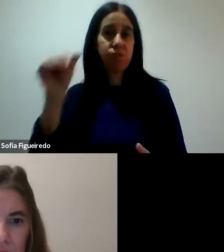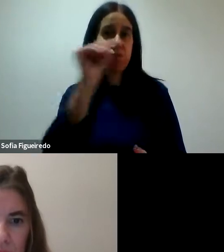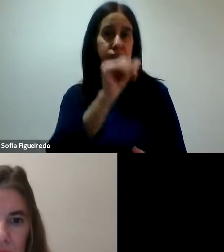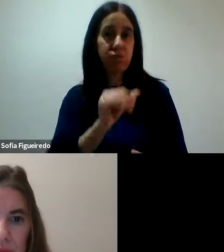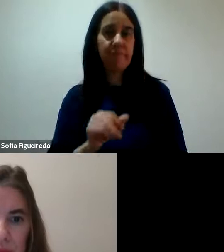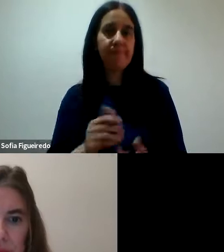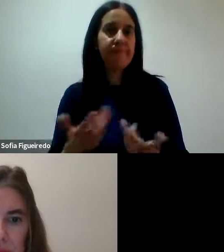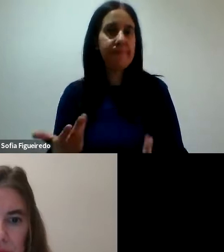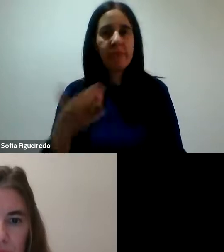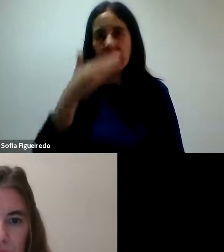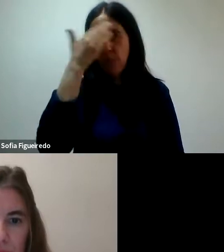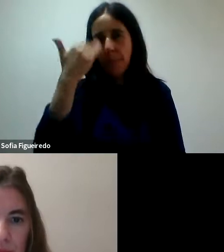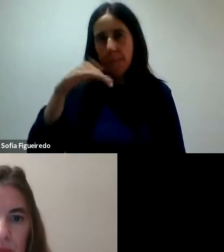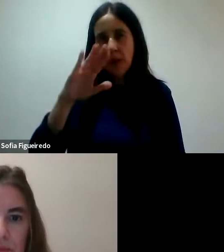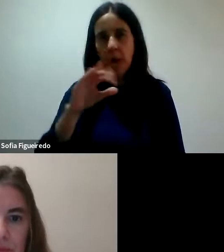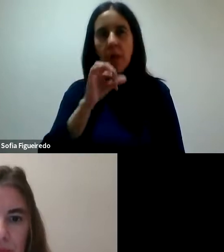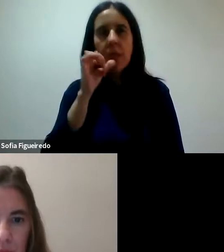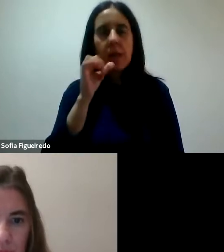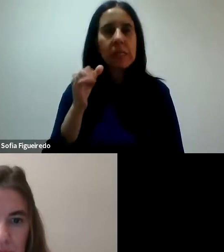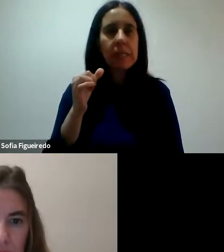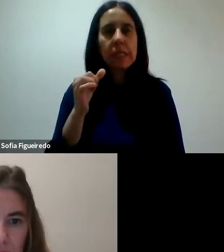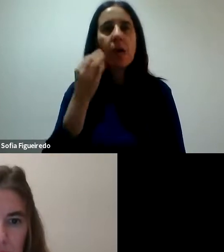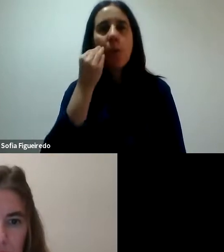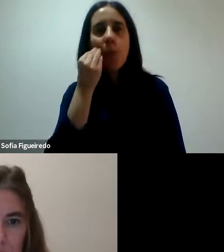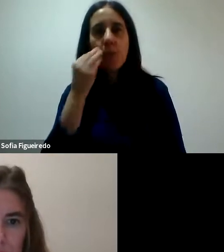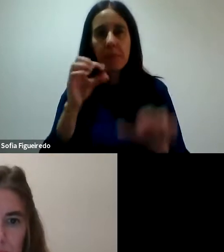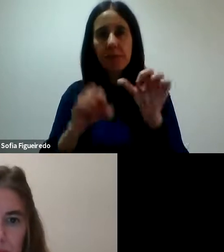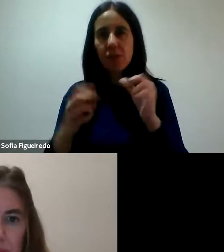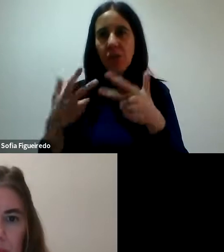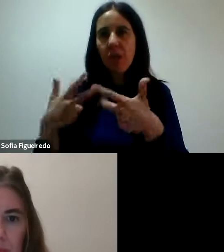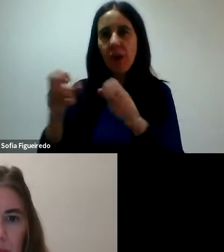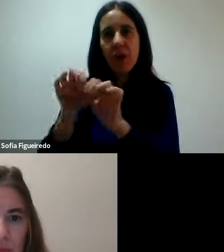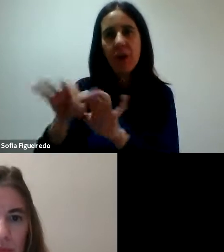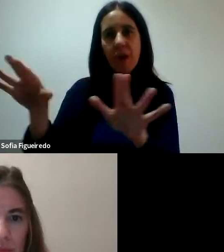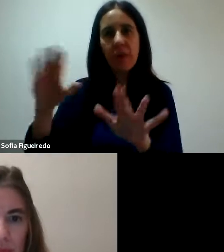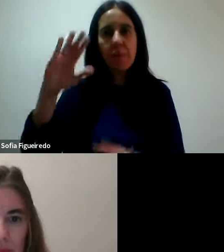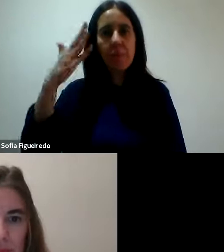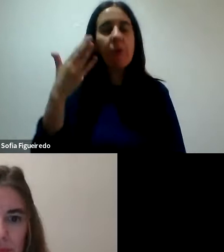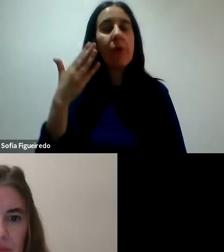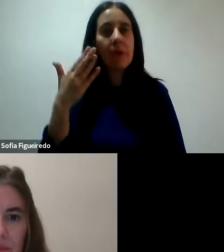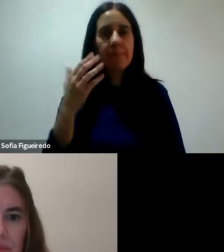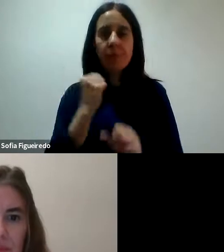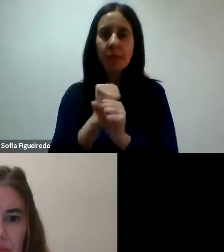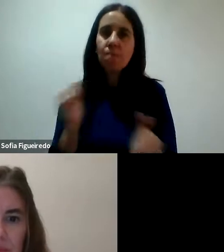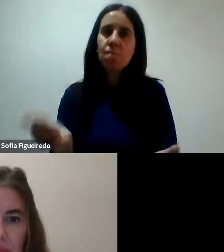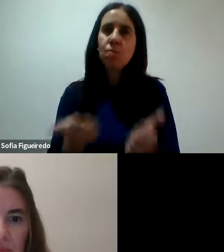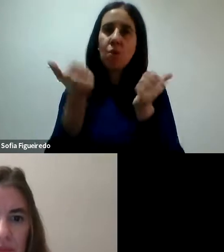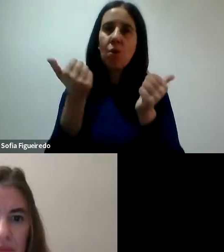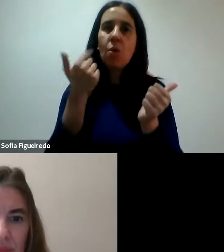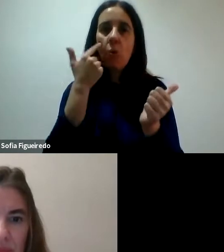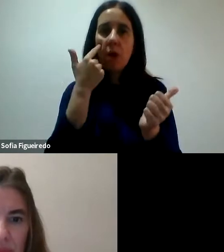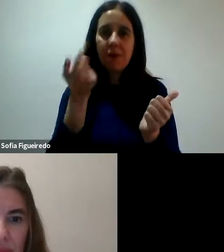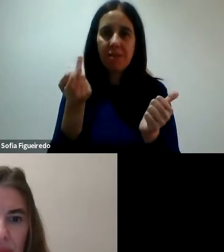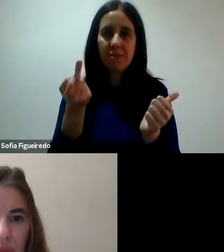mais dificuldade, muitas vezes, em perceber como é que a mensagem chega ao outro. Portanto, o primeiro passo é trabalharmos melhor em conseguir identificar isso. Ora, como